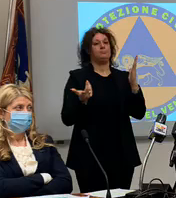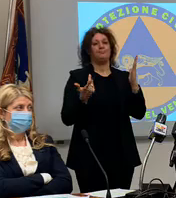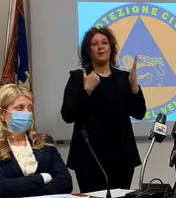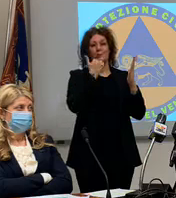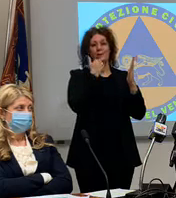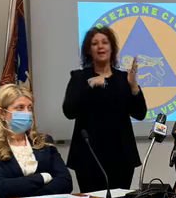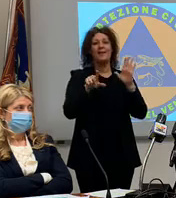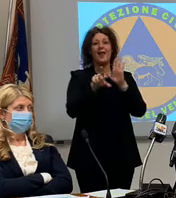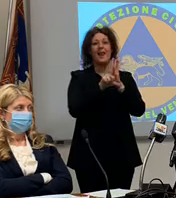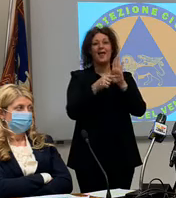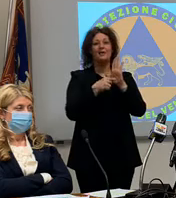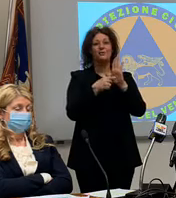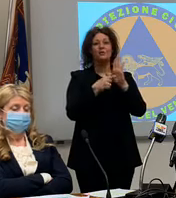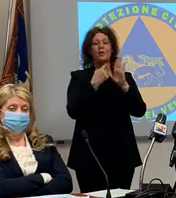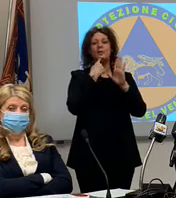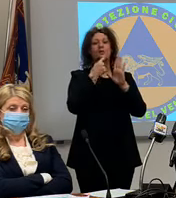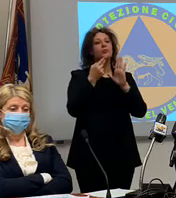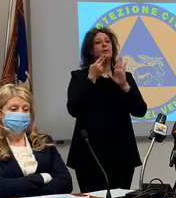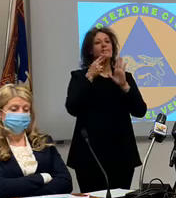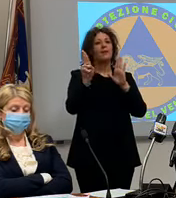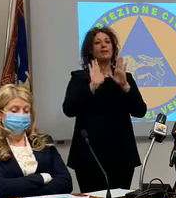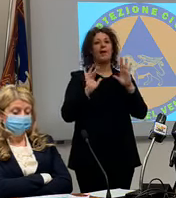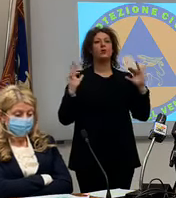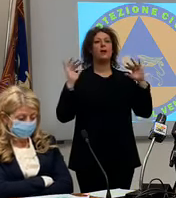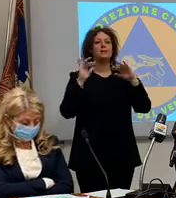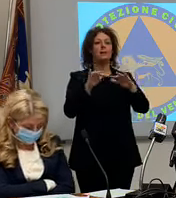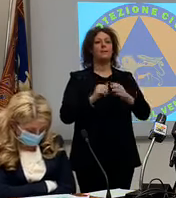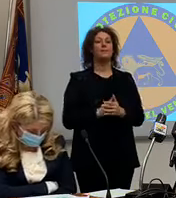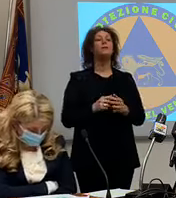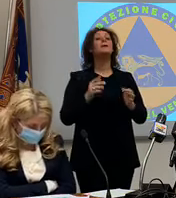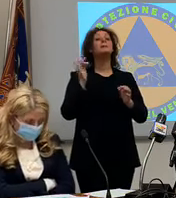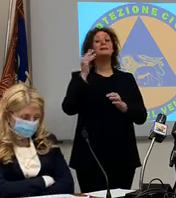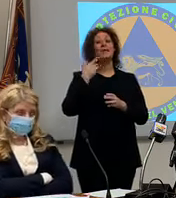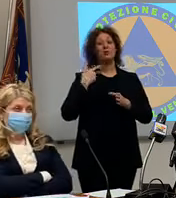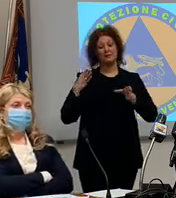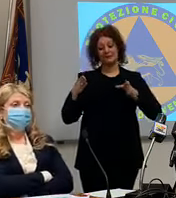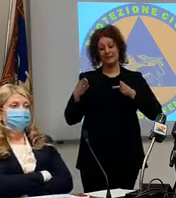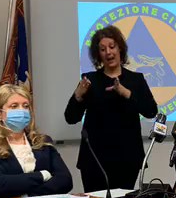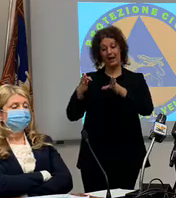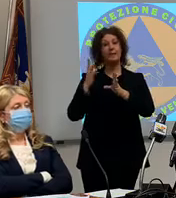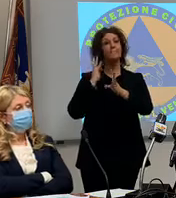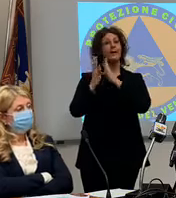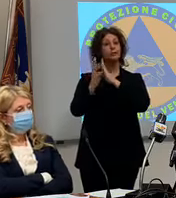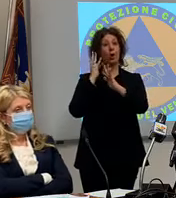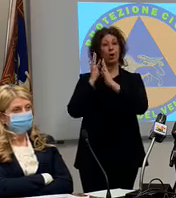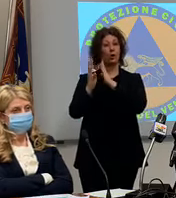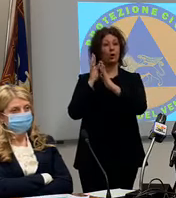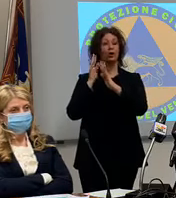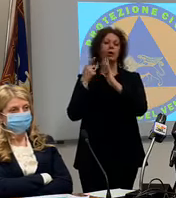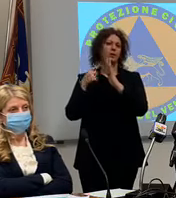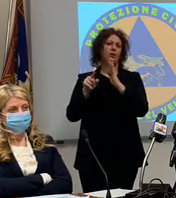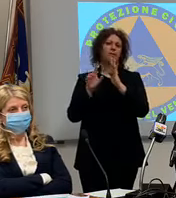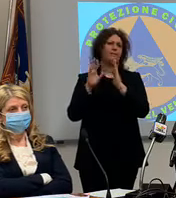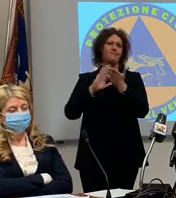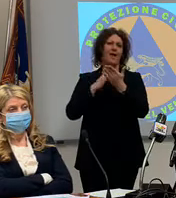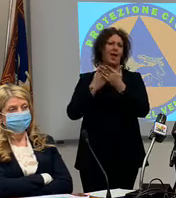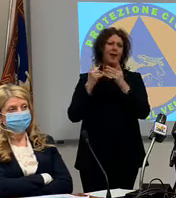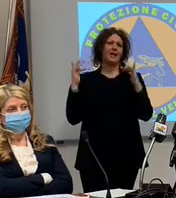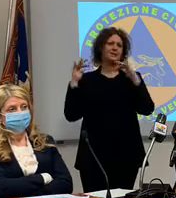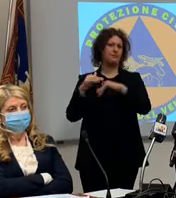legge grov assembramento è un corso pieno di persone un assembramento per leggere lo definisce proprio in legge